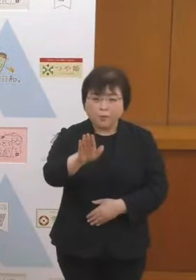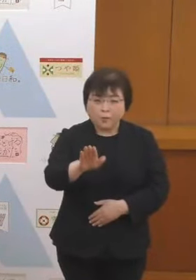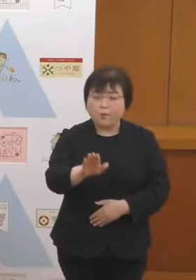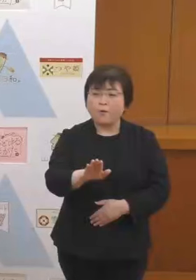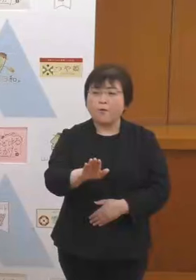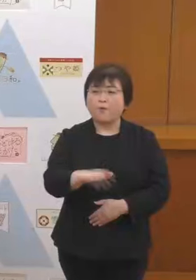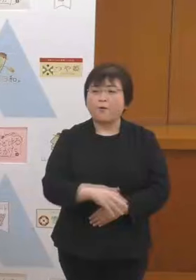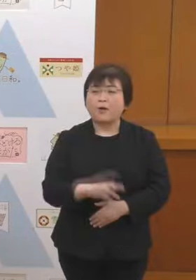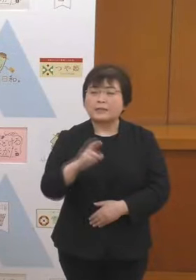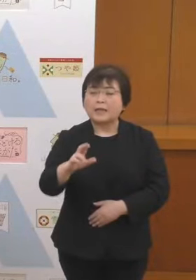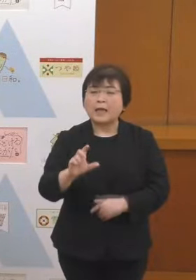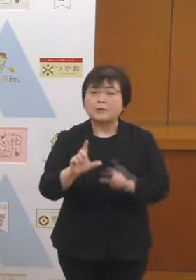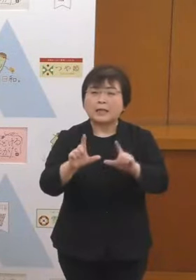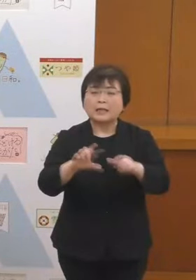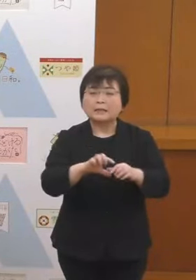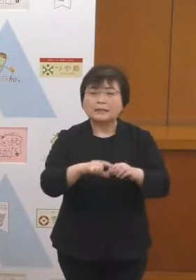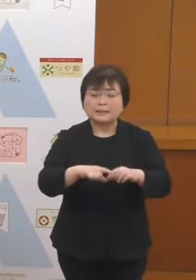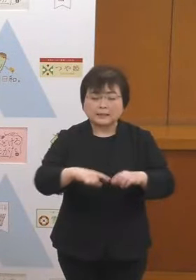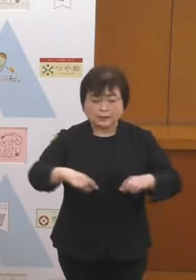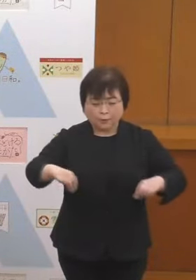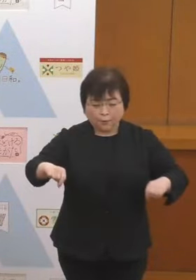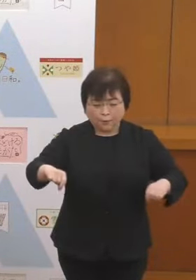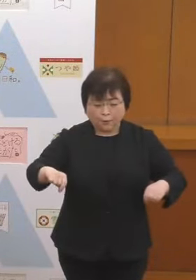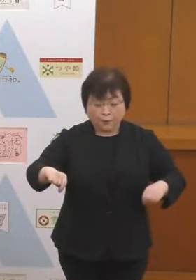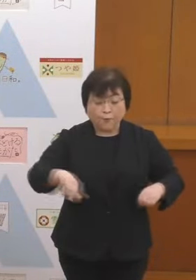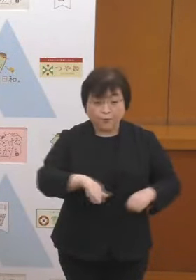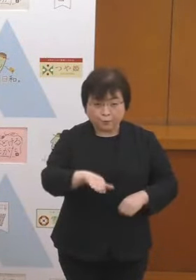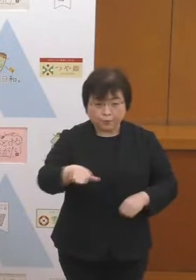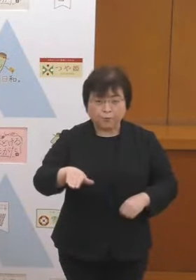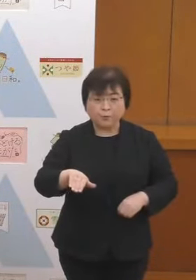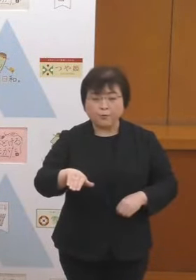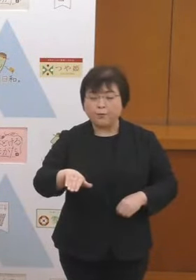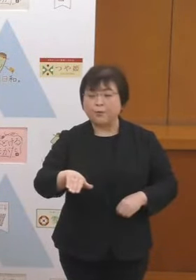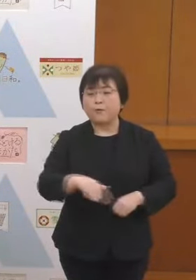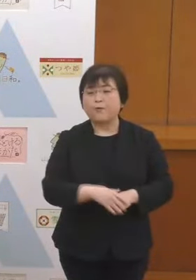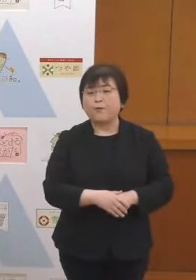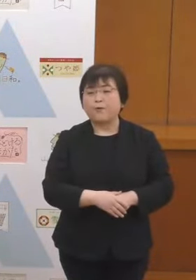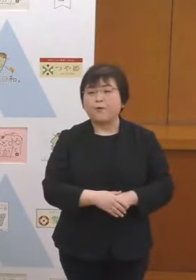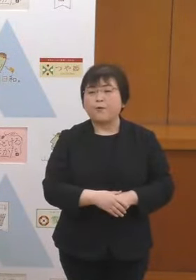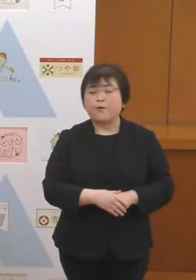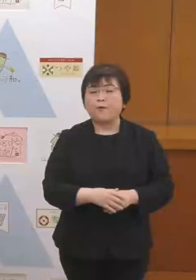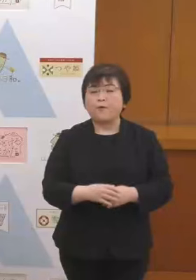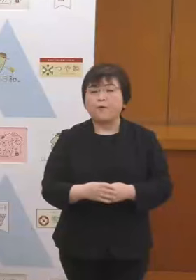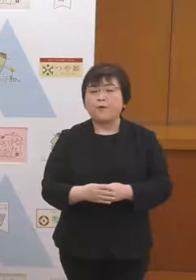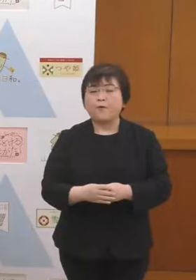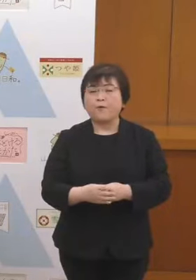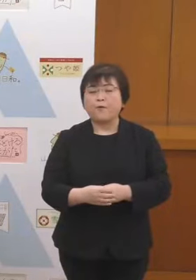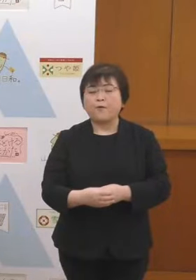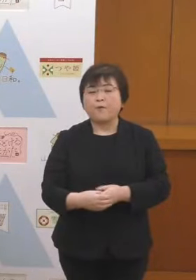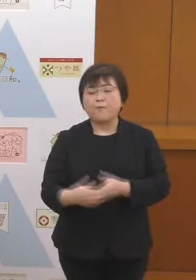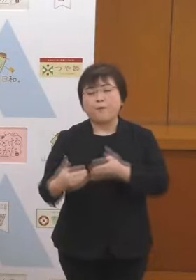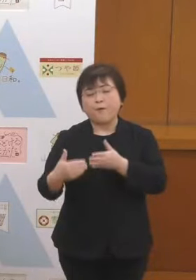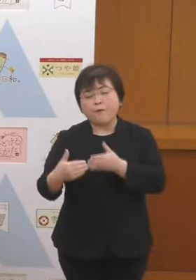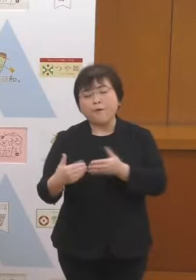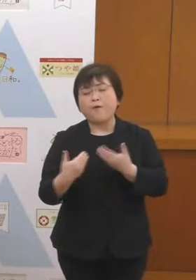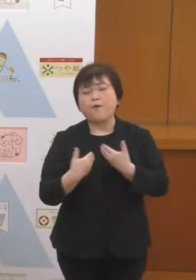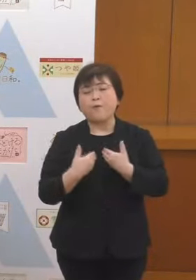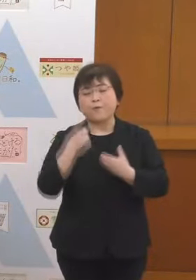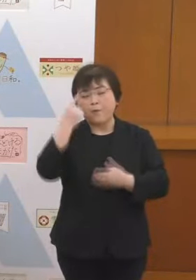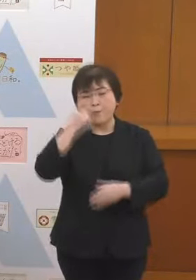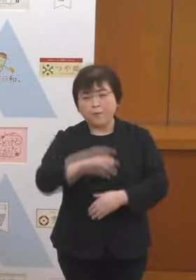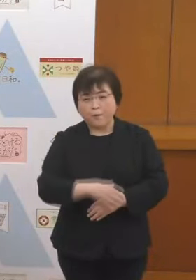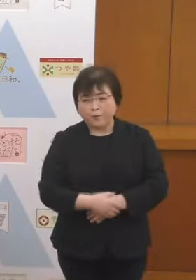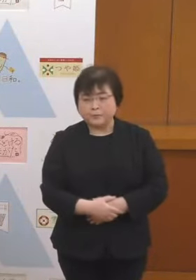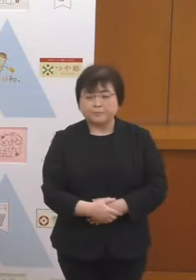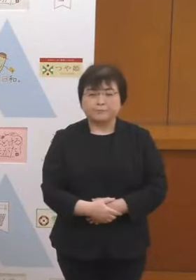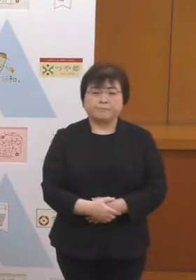まJR東日本や政府とのあの様々なやり取りが出てくるかと思うんですけどもやはり